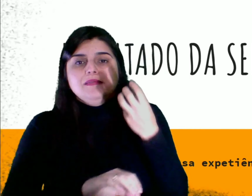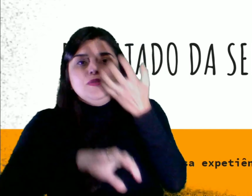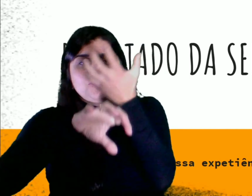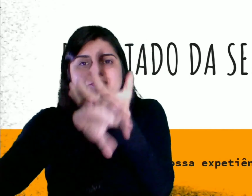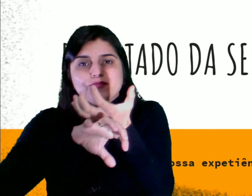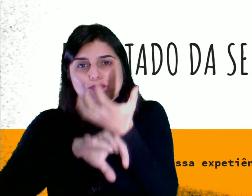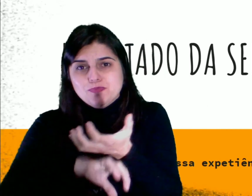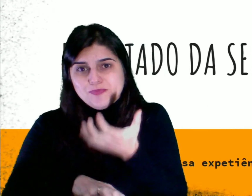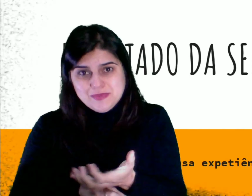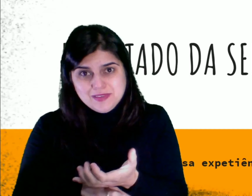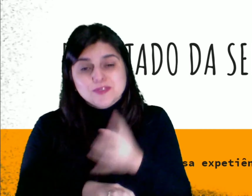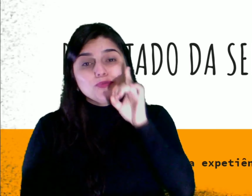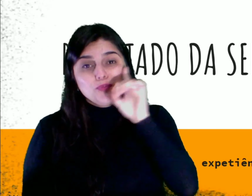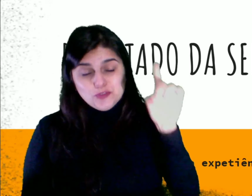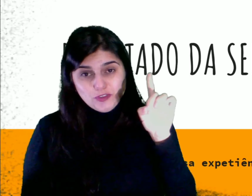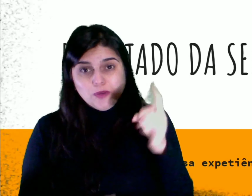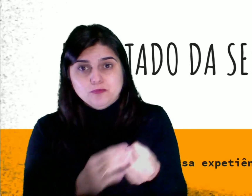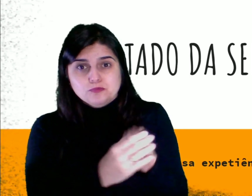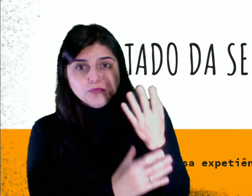perto.